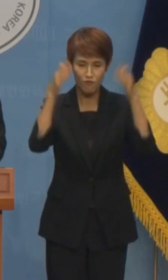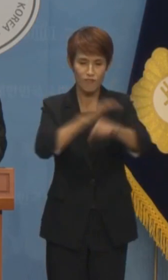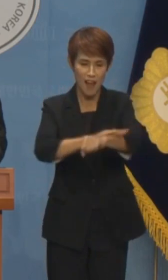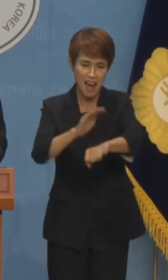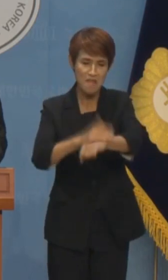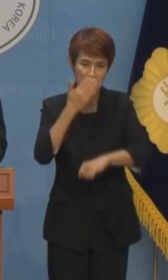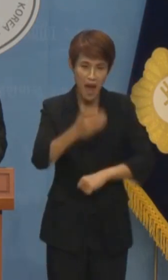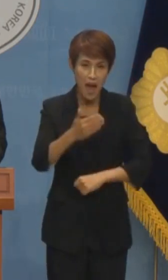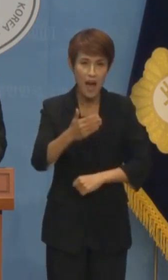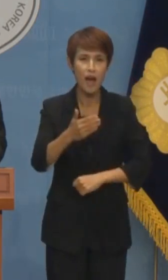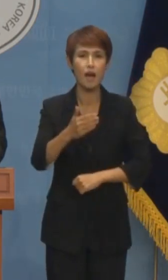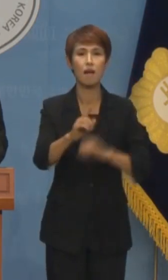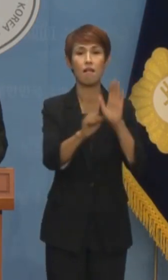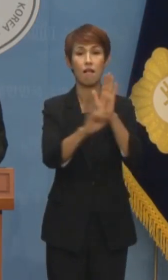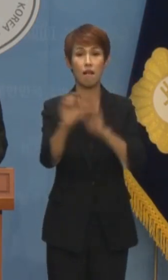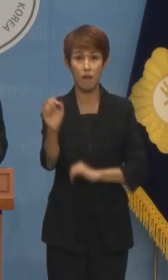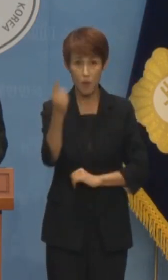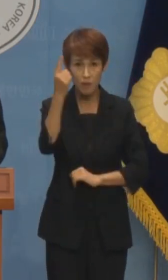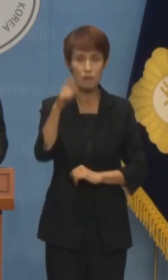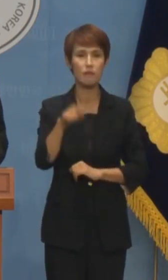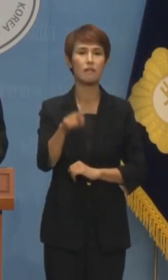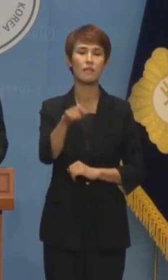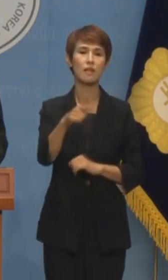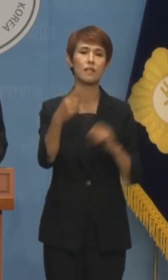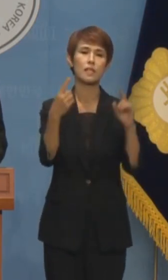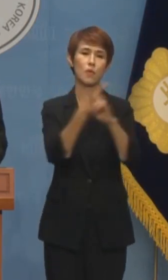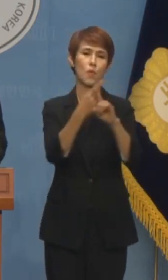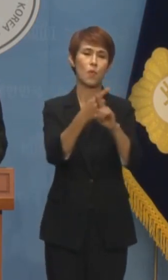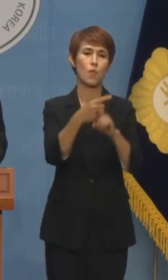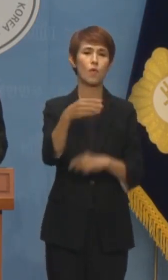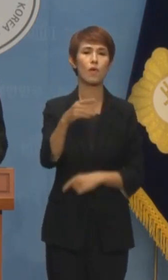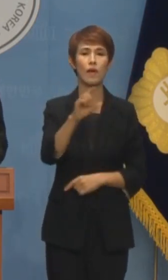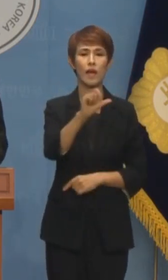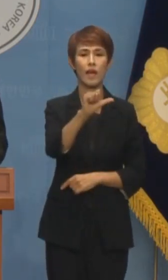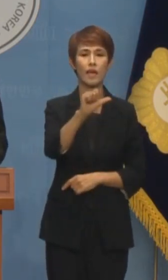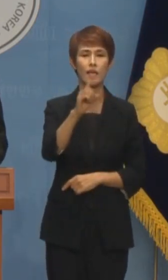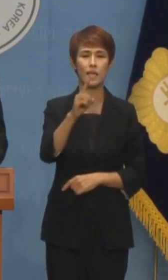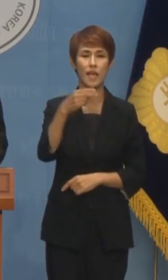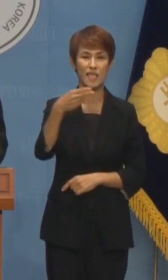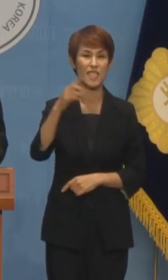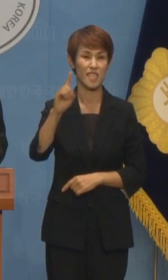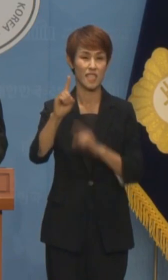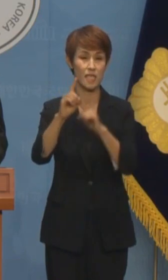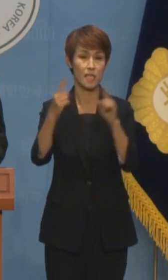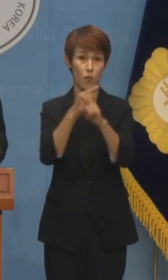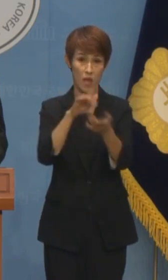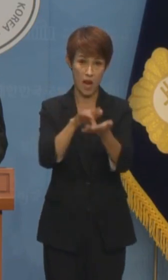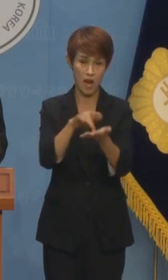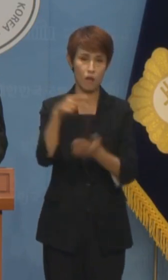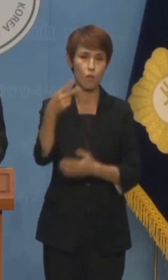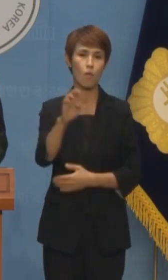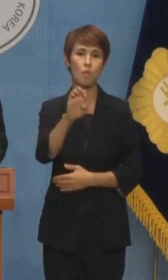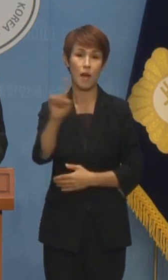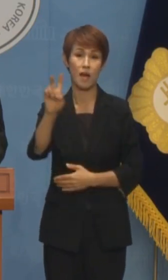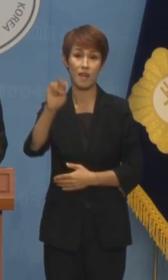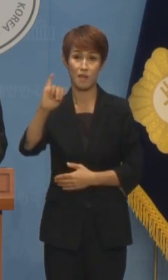데 중점을 두고 있습니다. 주로 쓰이는 ADHD 치료제는